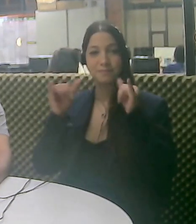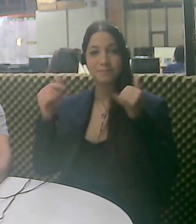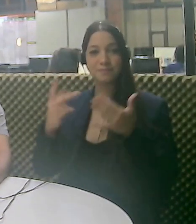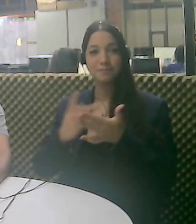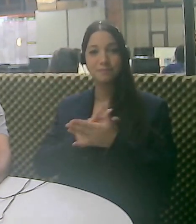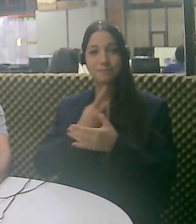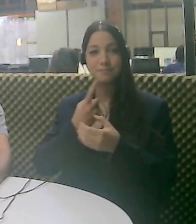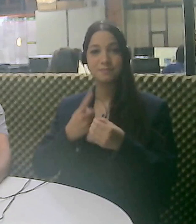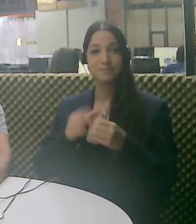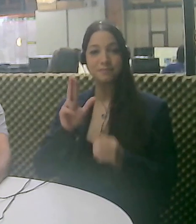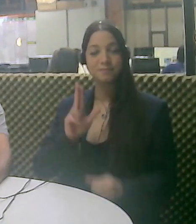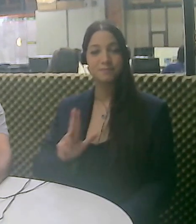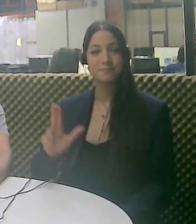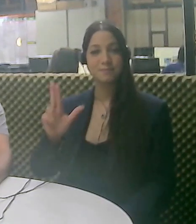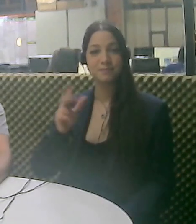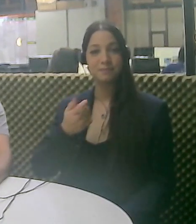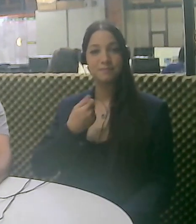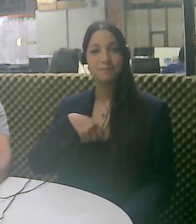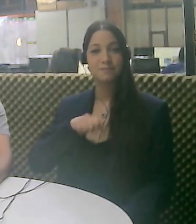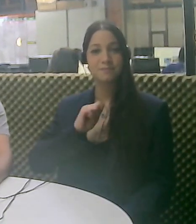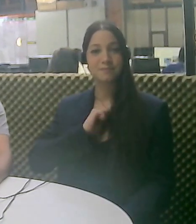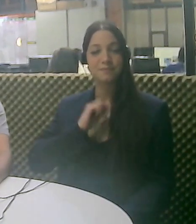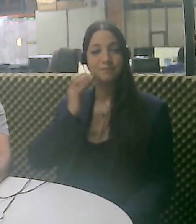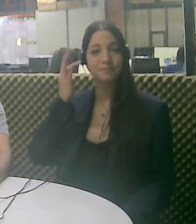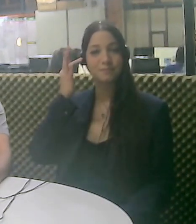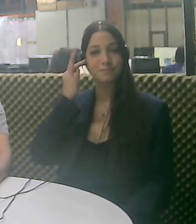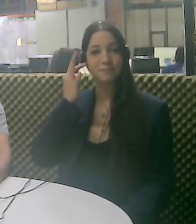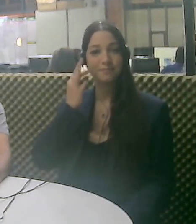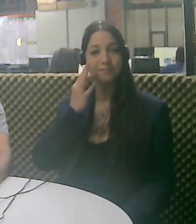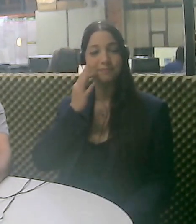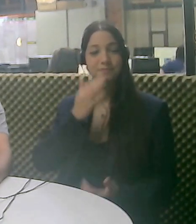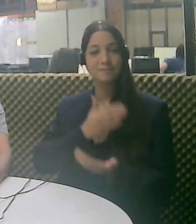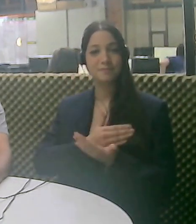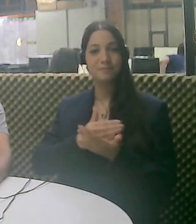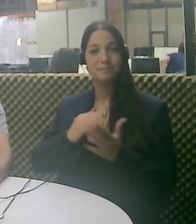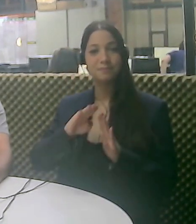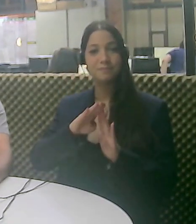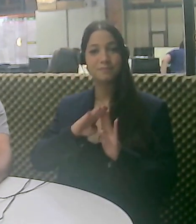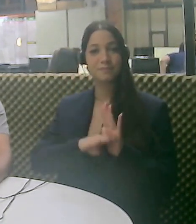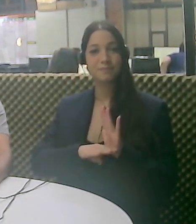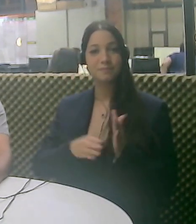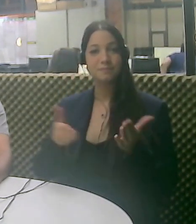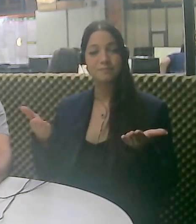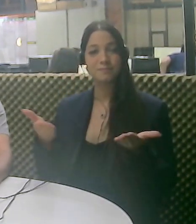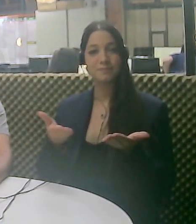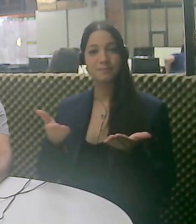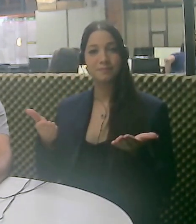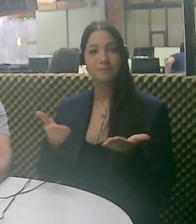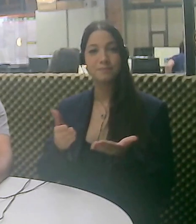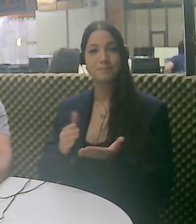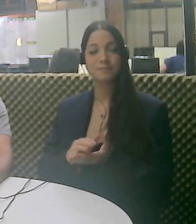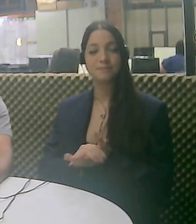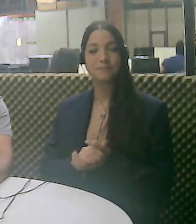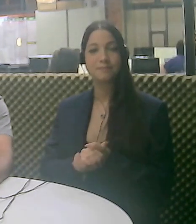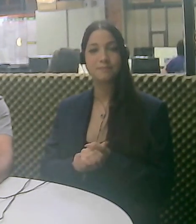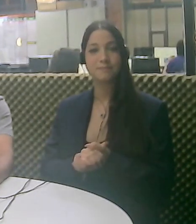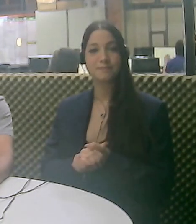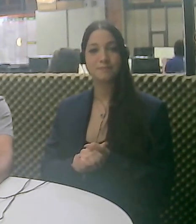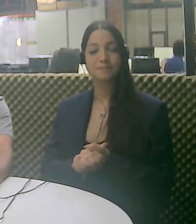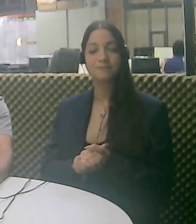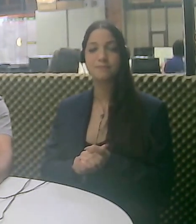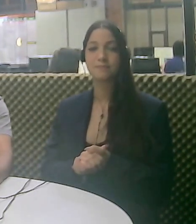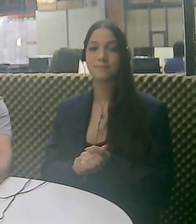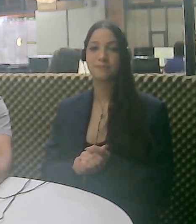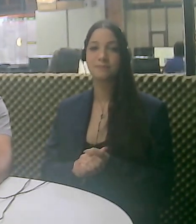que de fato acontece em Uberlândia. Eu sou o Fernando Cássio e começamos com os destaques da edição de hoje.